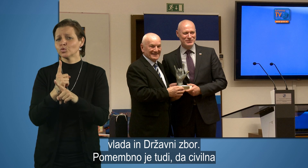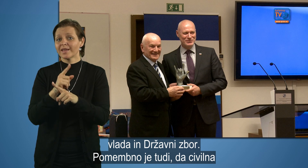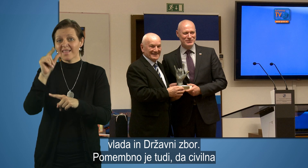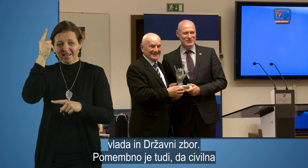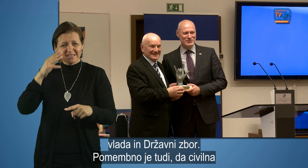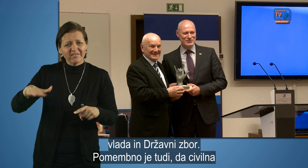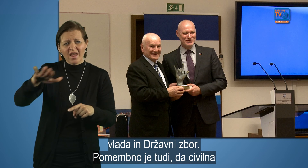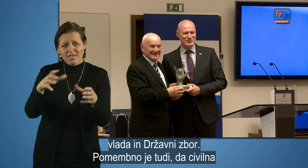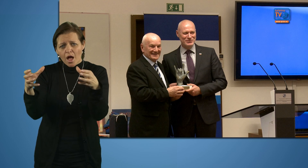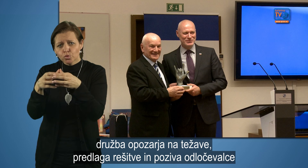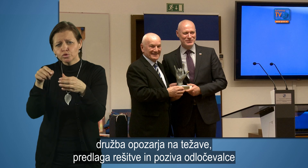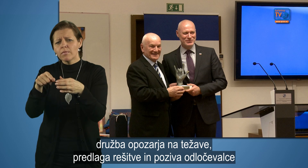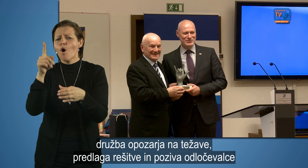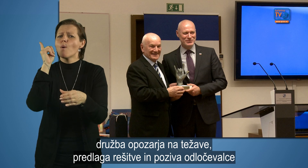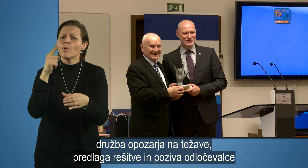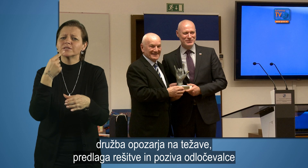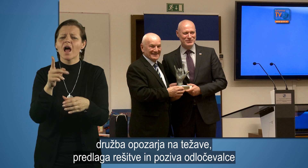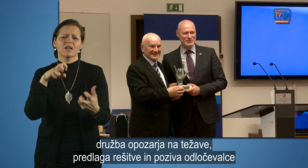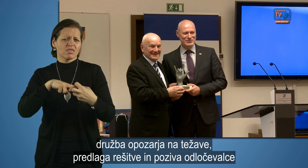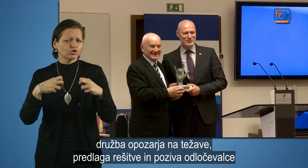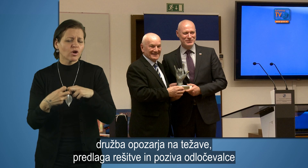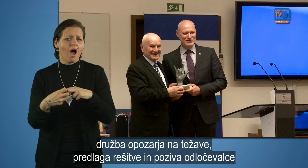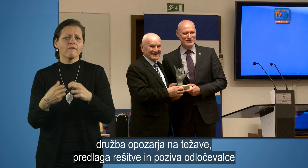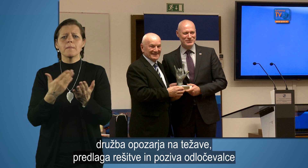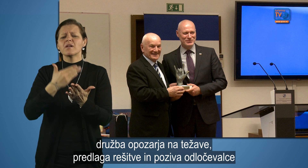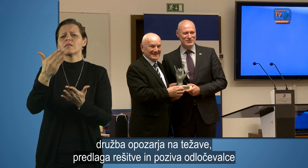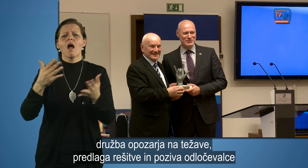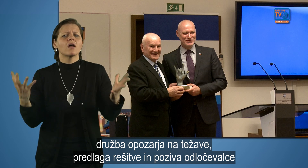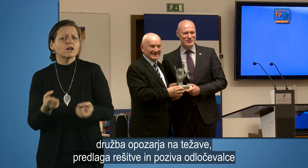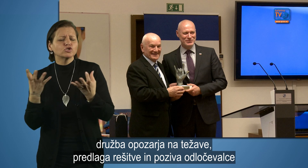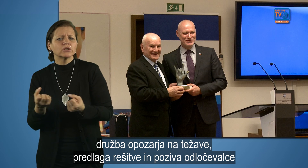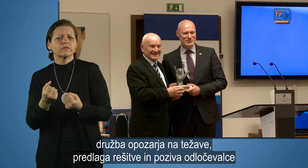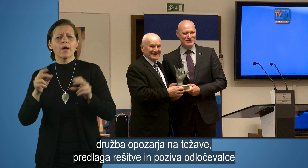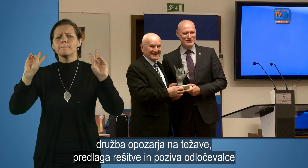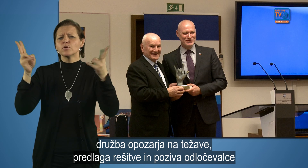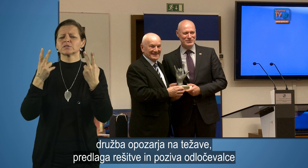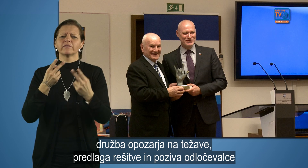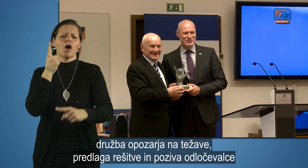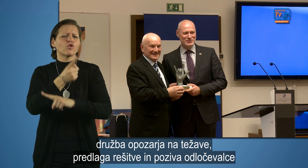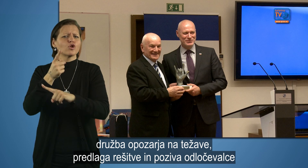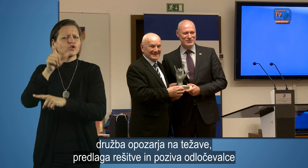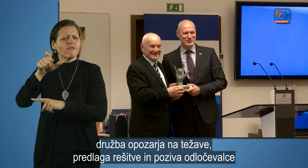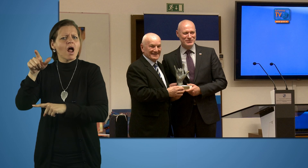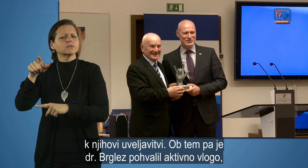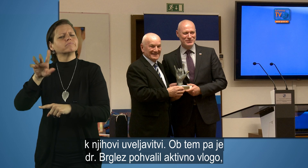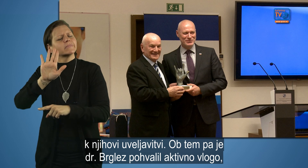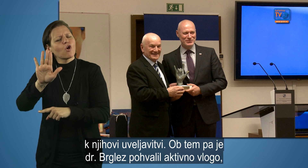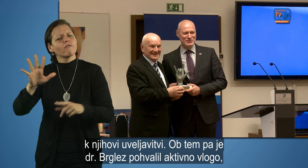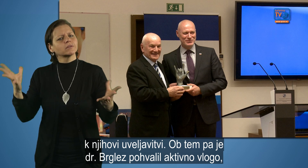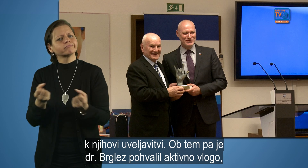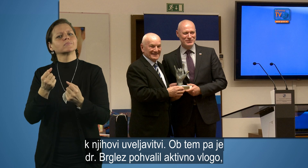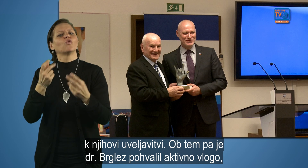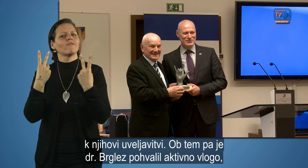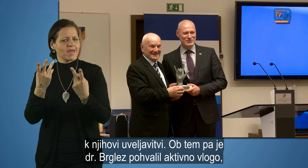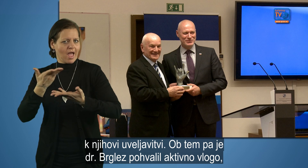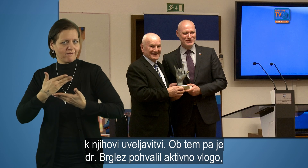Pomembno je tudi, da civilna družba opozarja na težave, predlaga rešitve in poziva odločevalce k njihovi